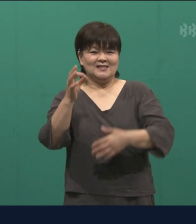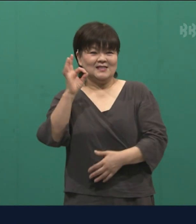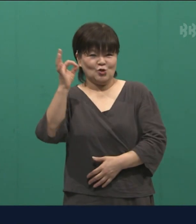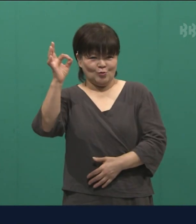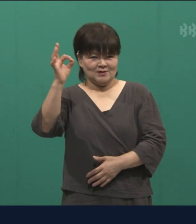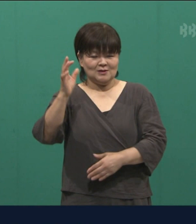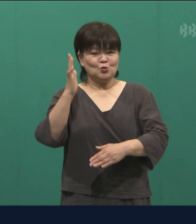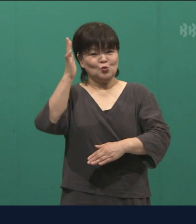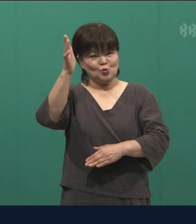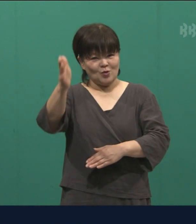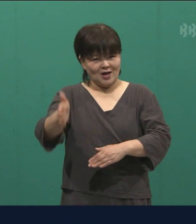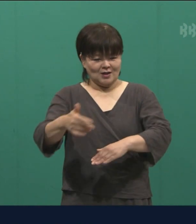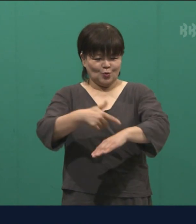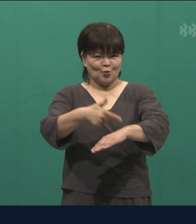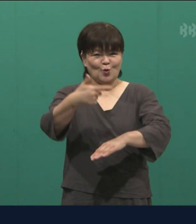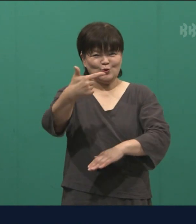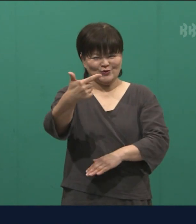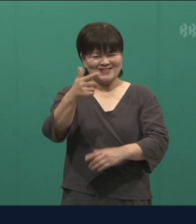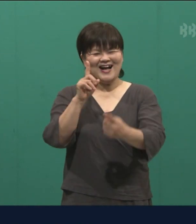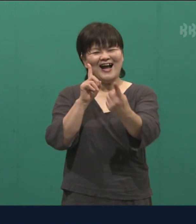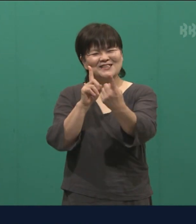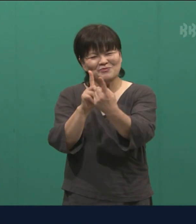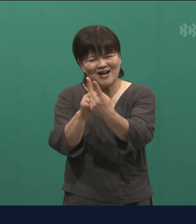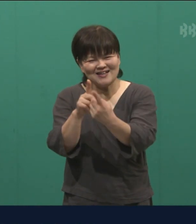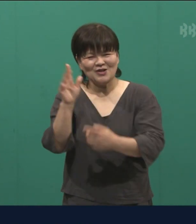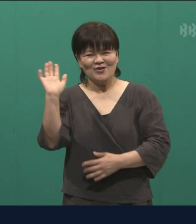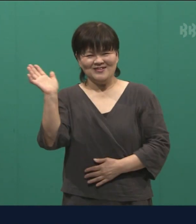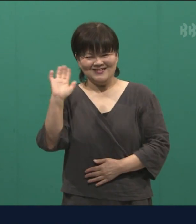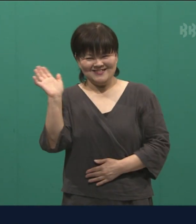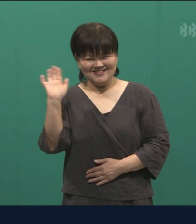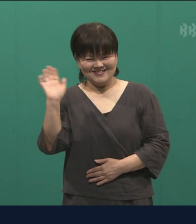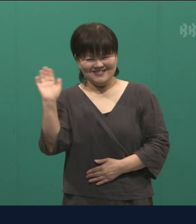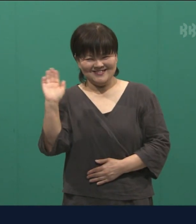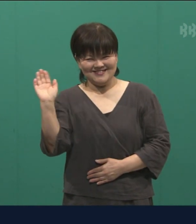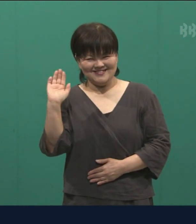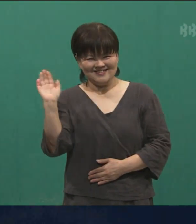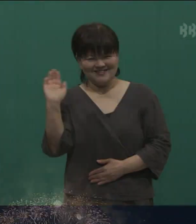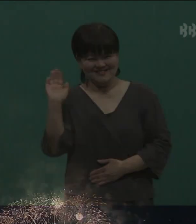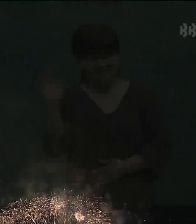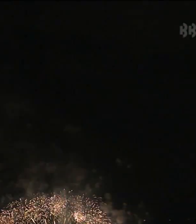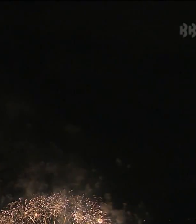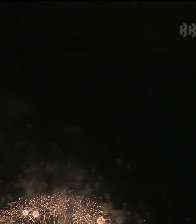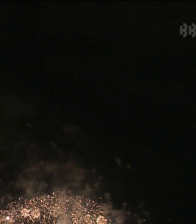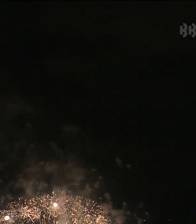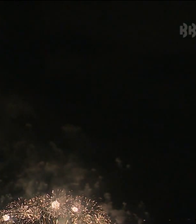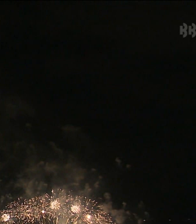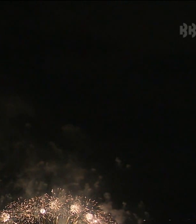日金曜日夕方6時にお会いしましょう。